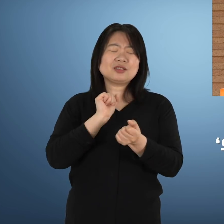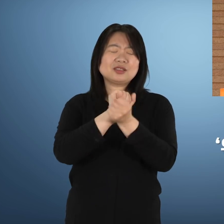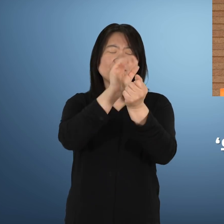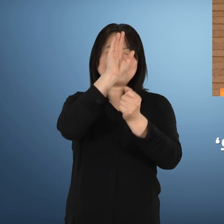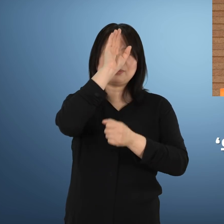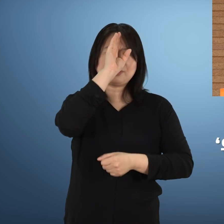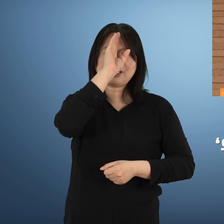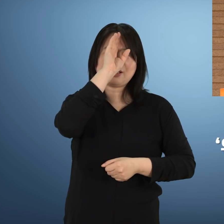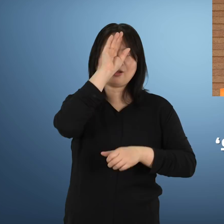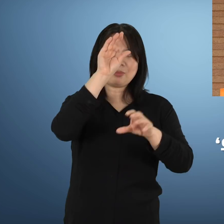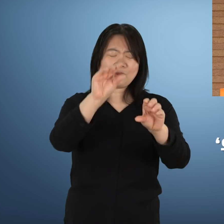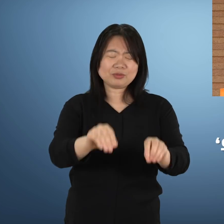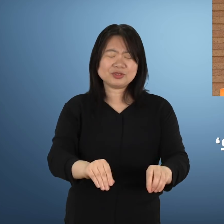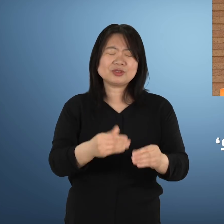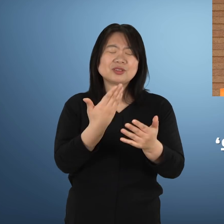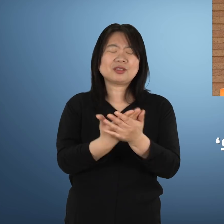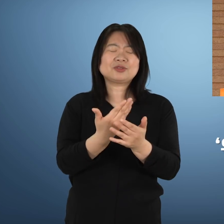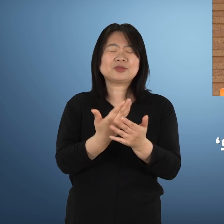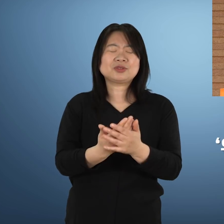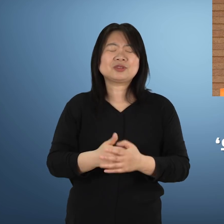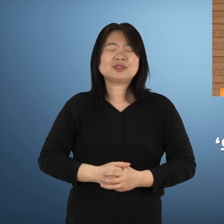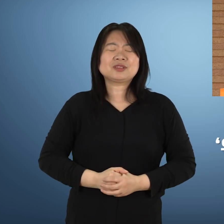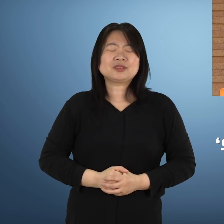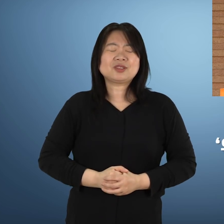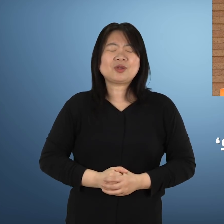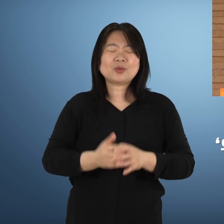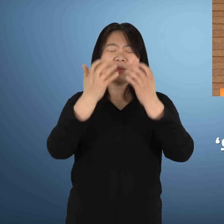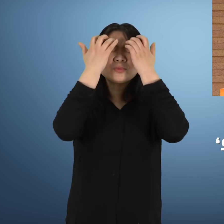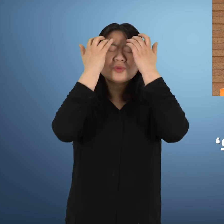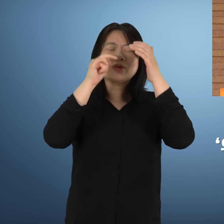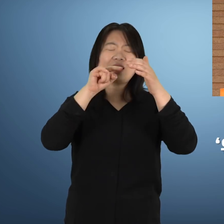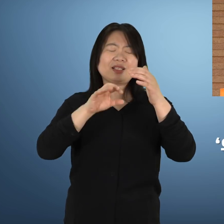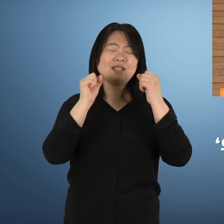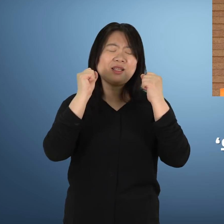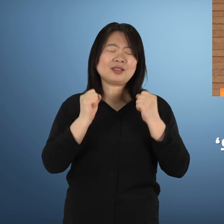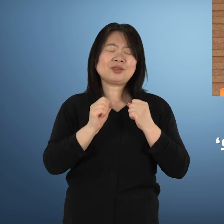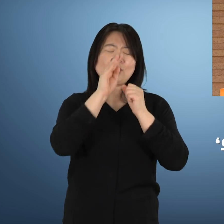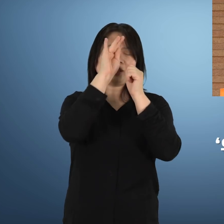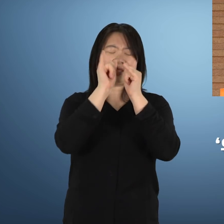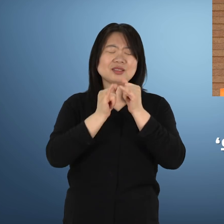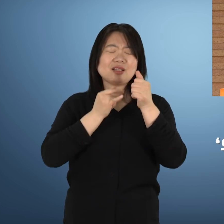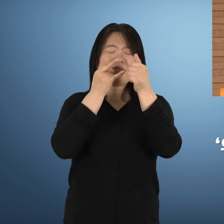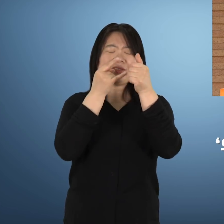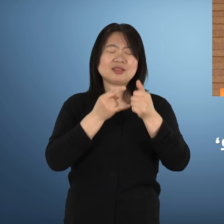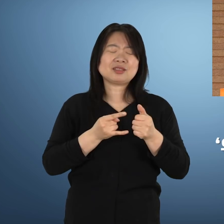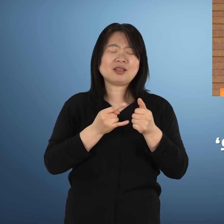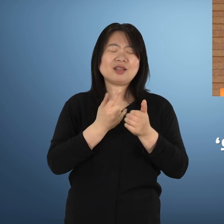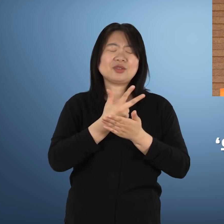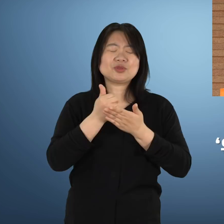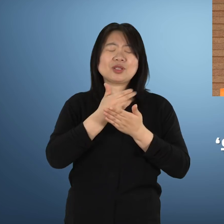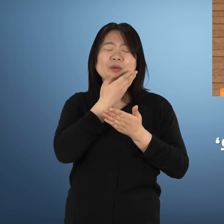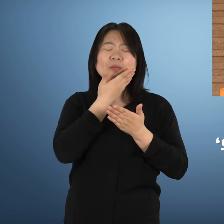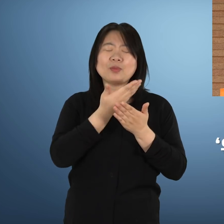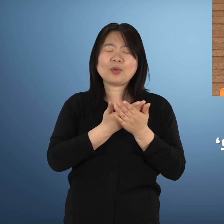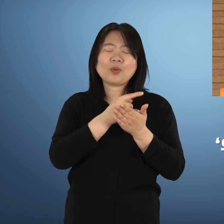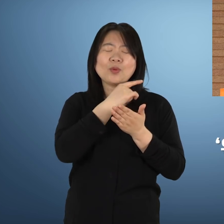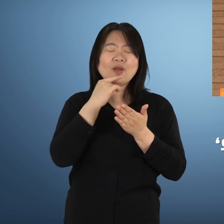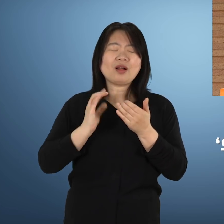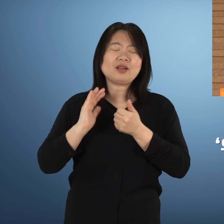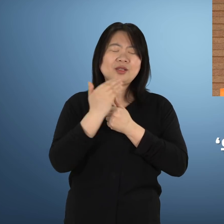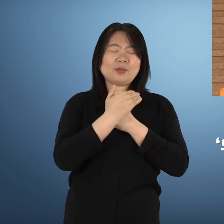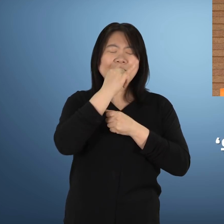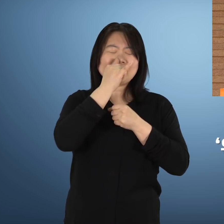전염병이 멈추게 하시고, 고통 속에 있는 환자들에게 주의 보혈로 덮으시자